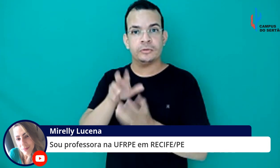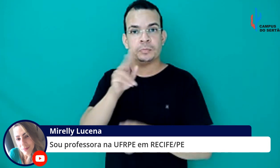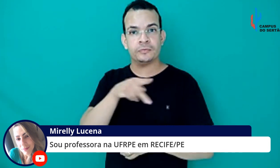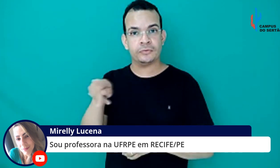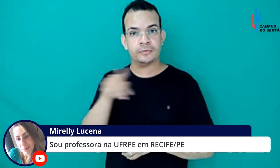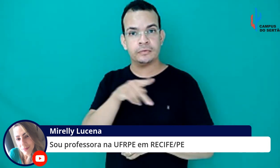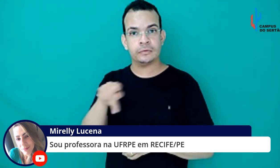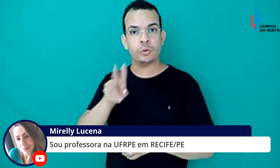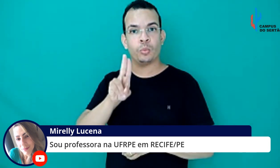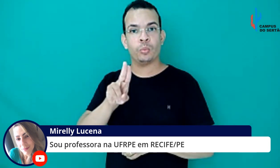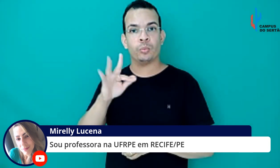Recife,